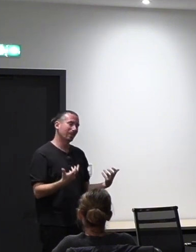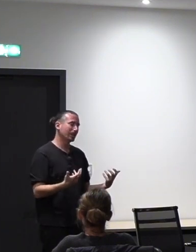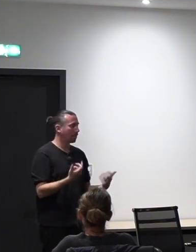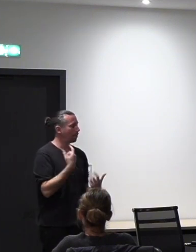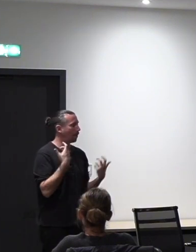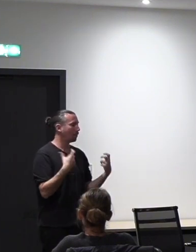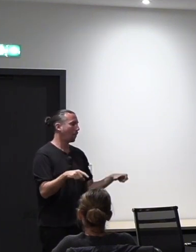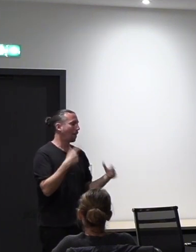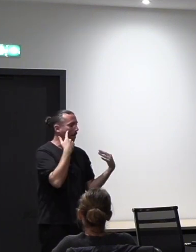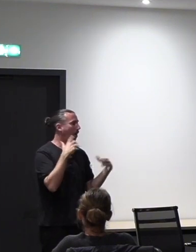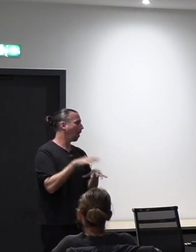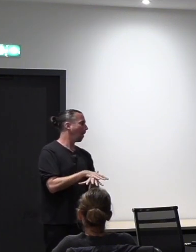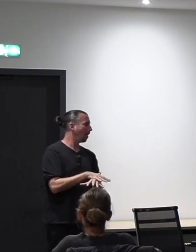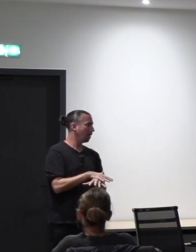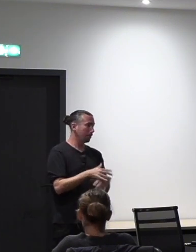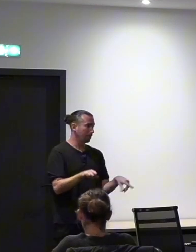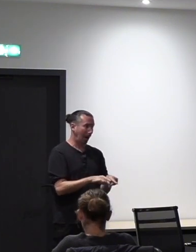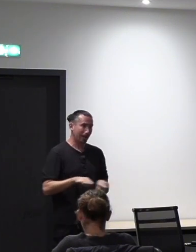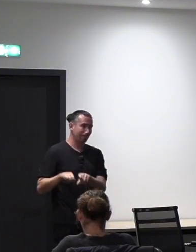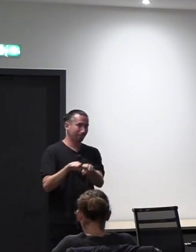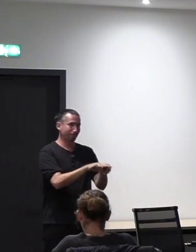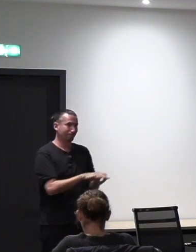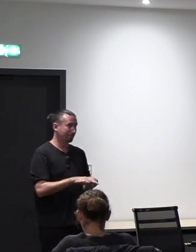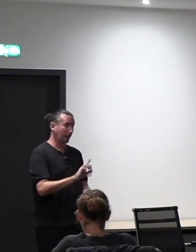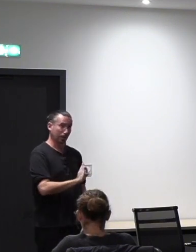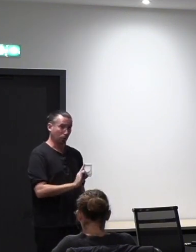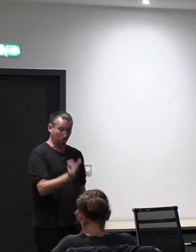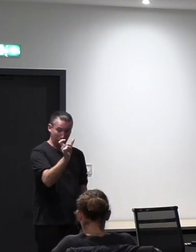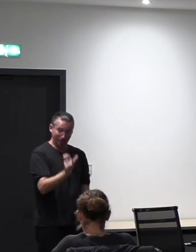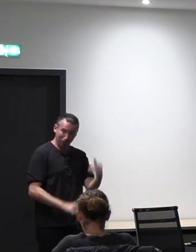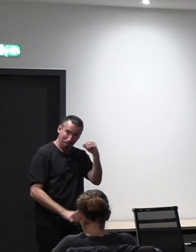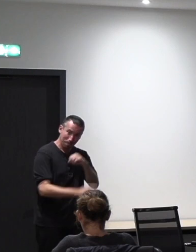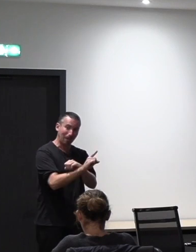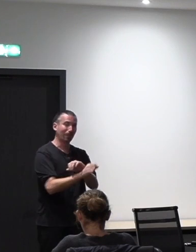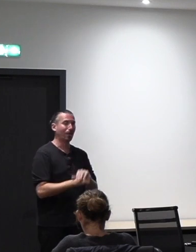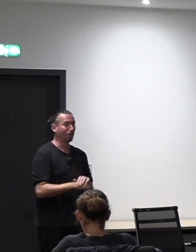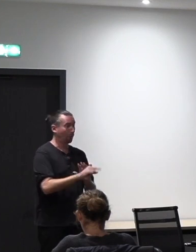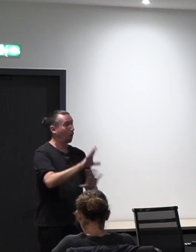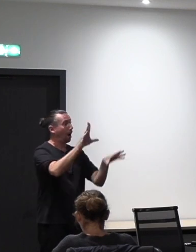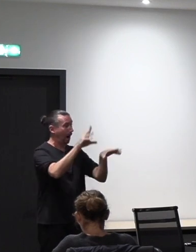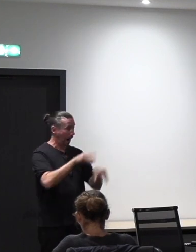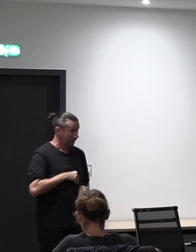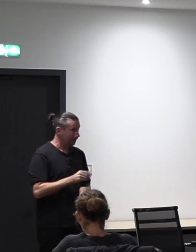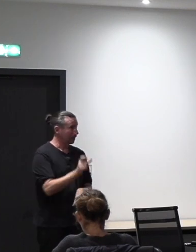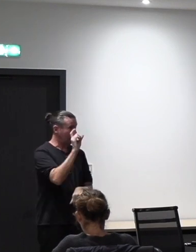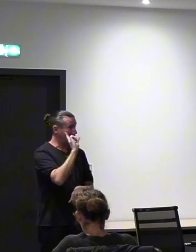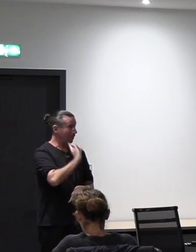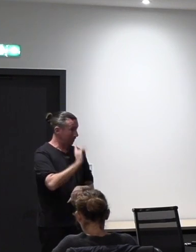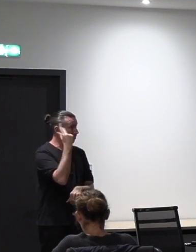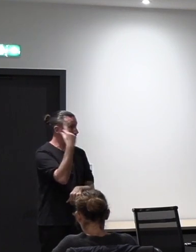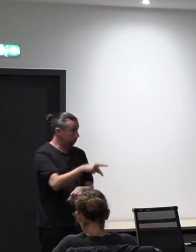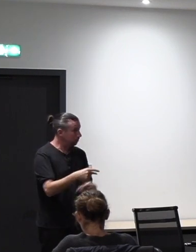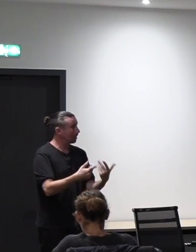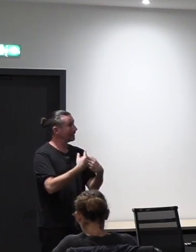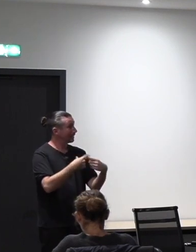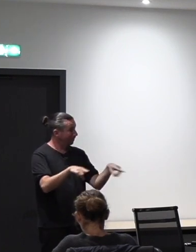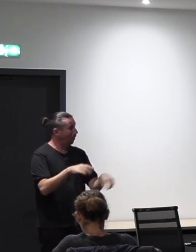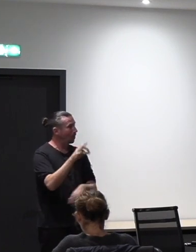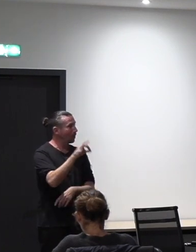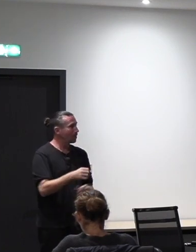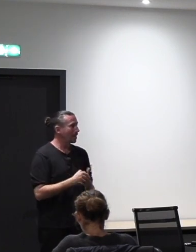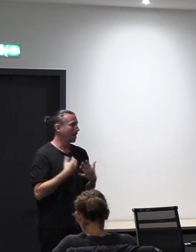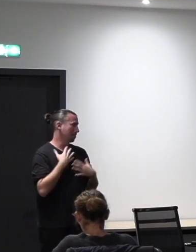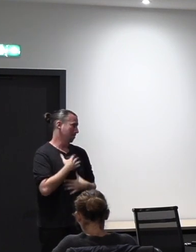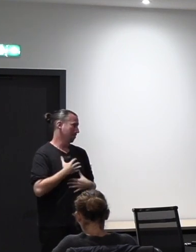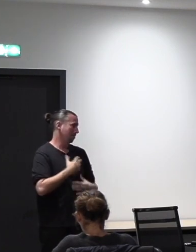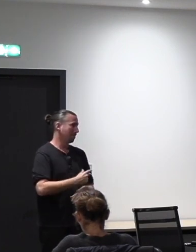si elle était comme tout le monde. Eh bien, elle n'est pas comme tout le monde. Acceptez la différence de votre fille, vous serez plus heureuse et vous ne lui renverrez